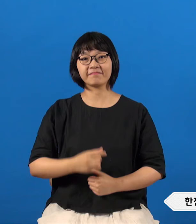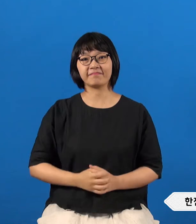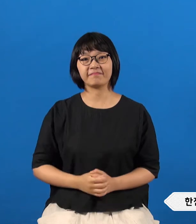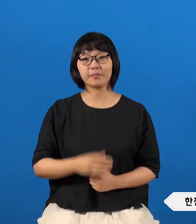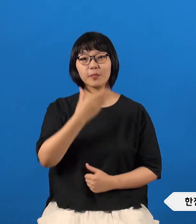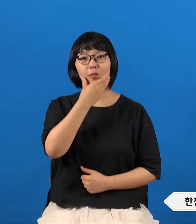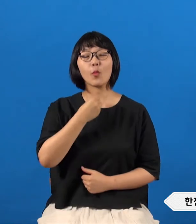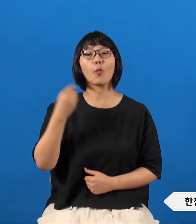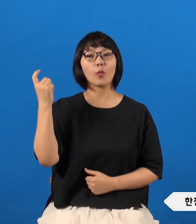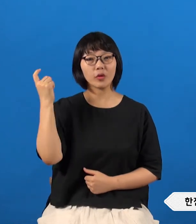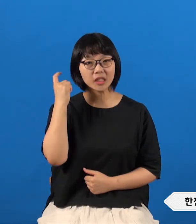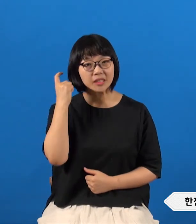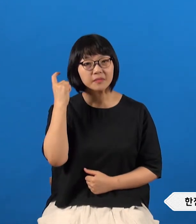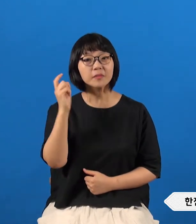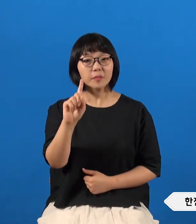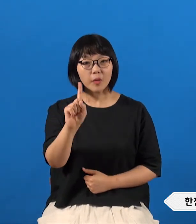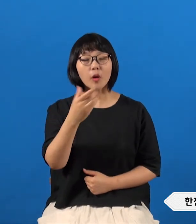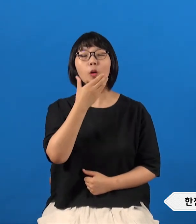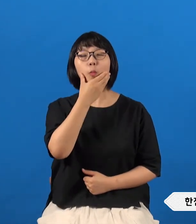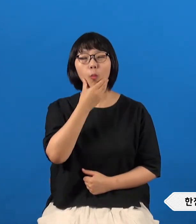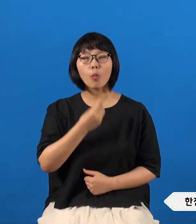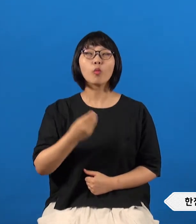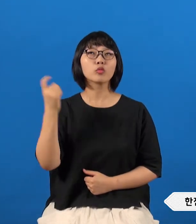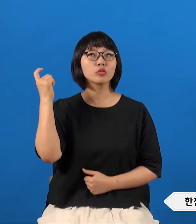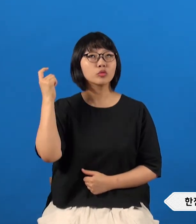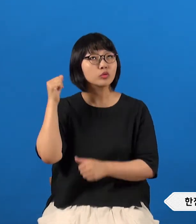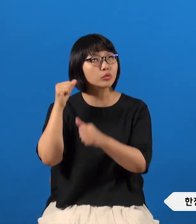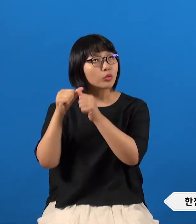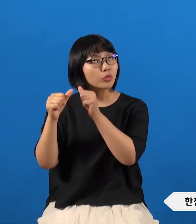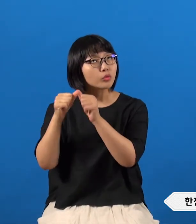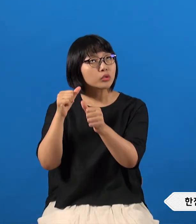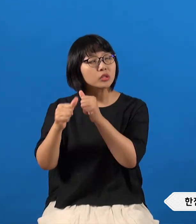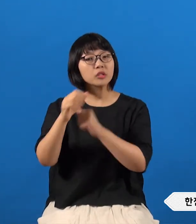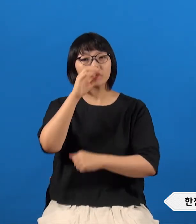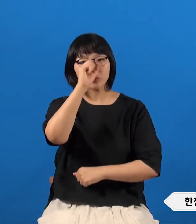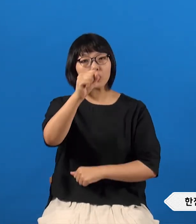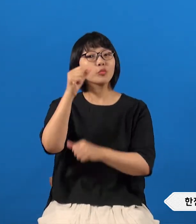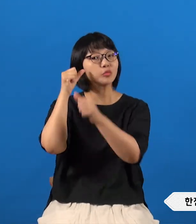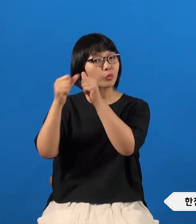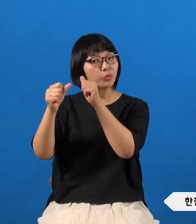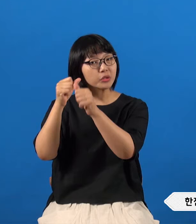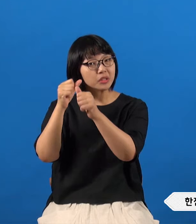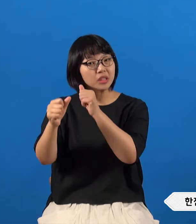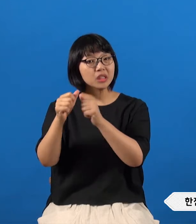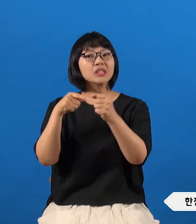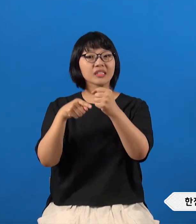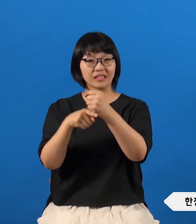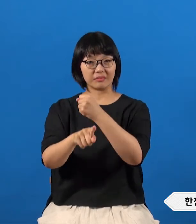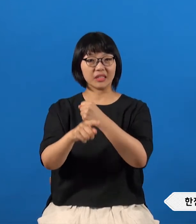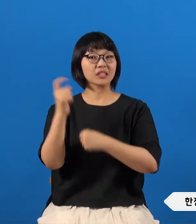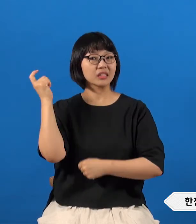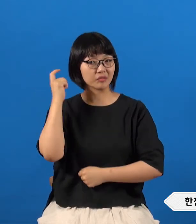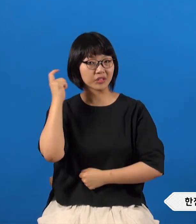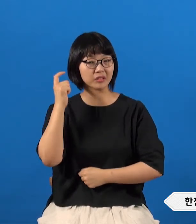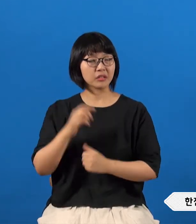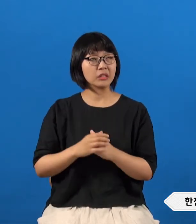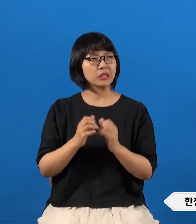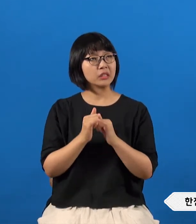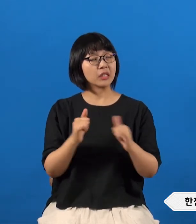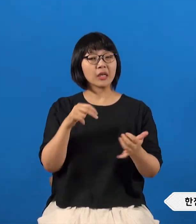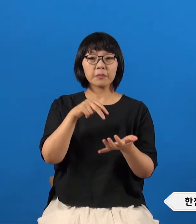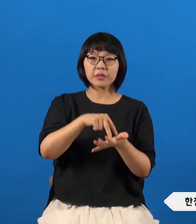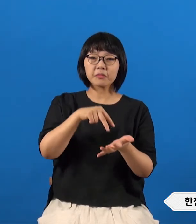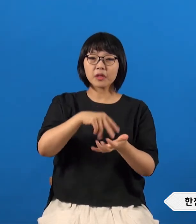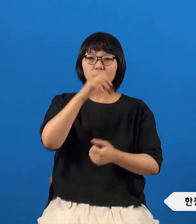합니다. 복음, 복된 소식, 좋은 소식이라는 뜻이지요. 인간에게 최고로